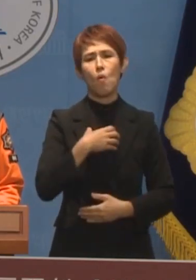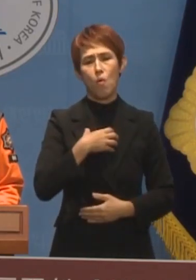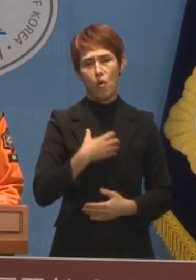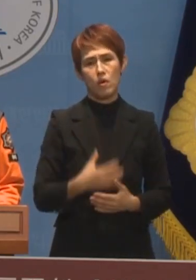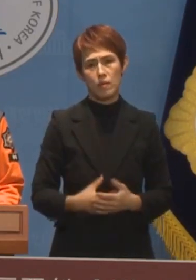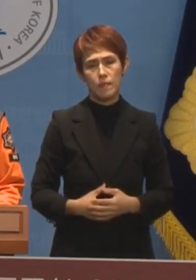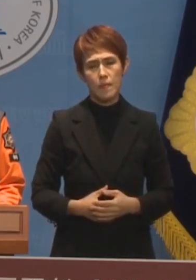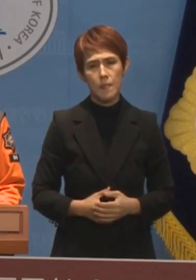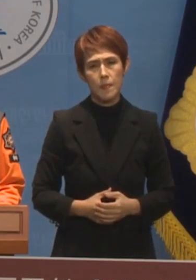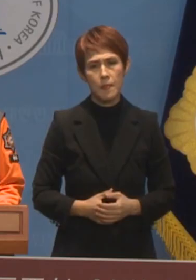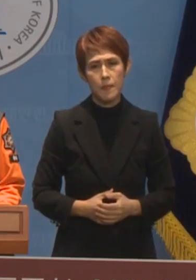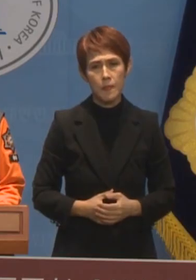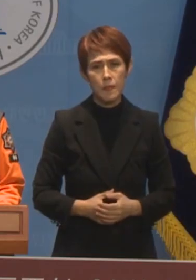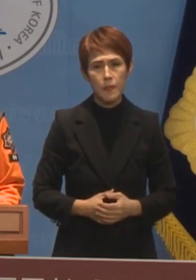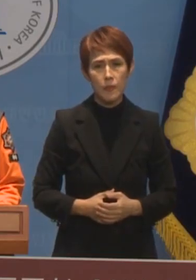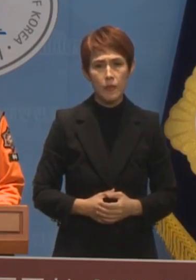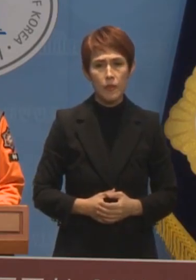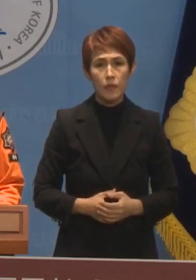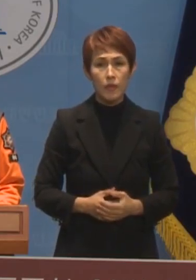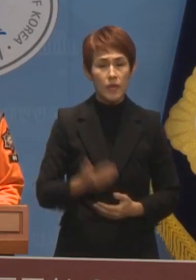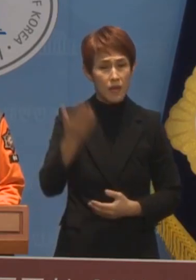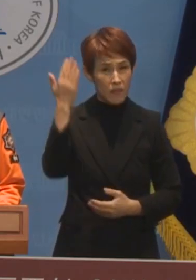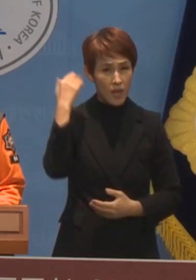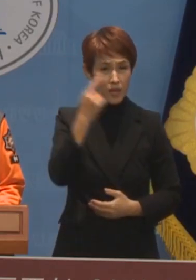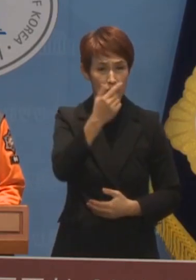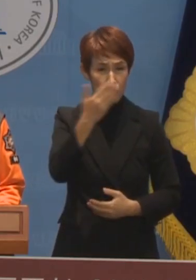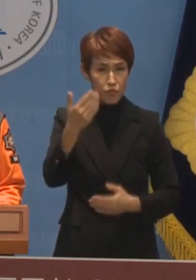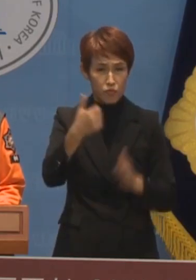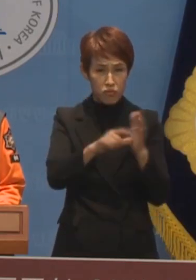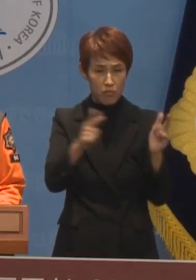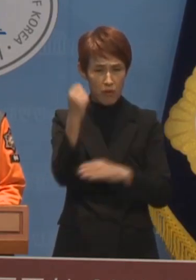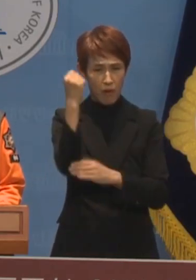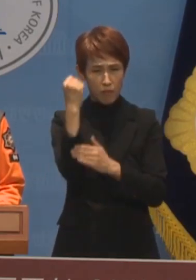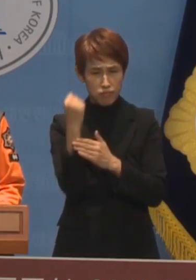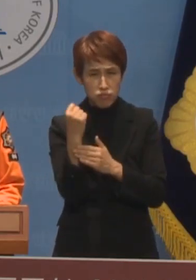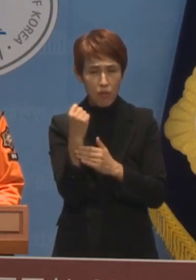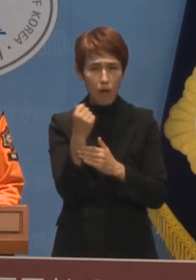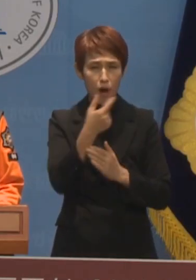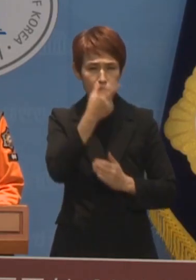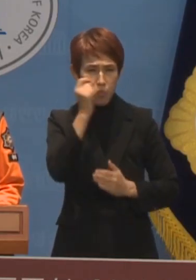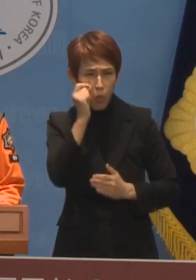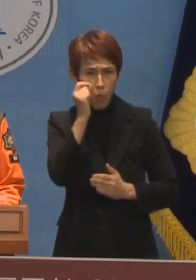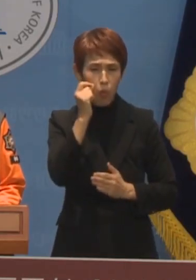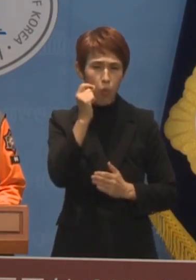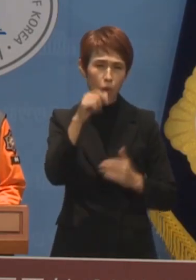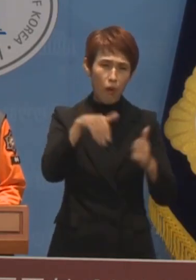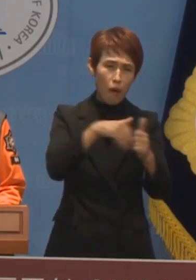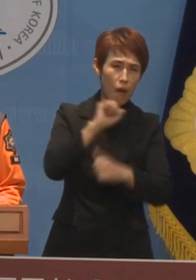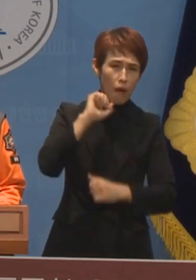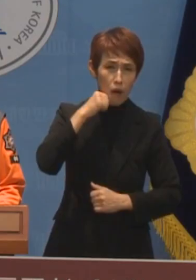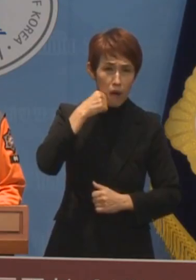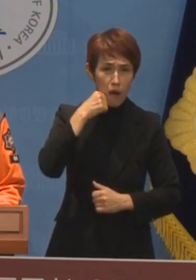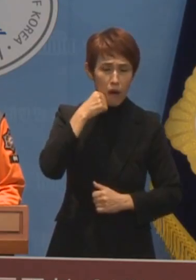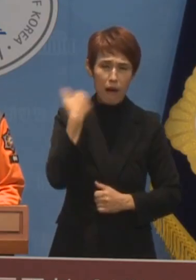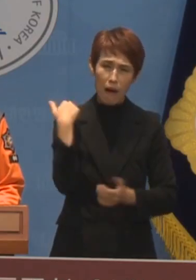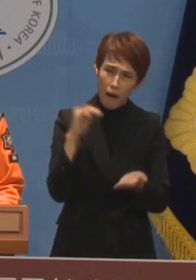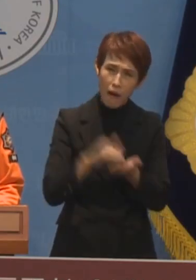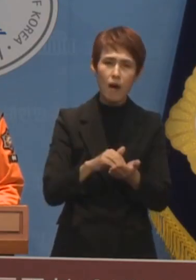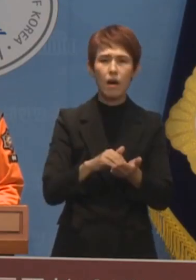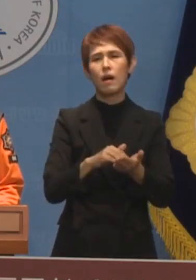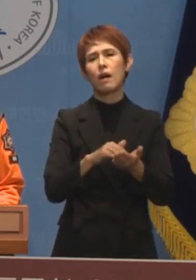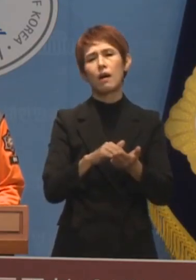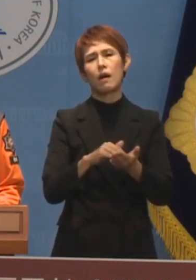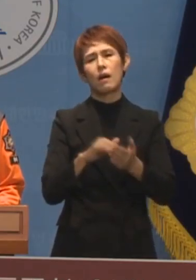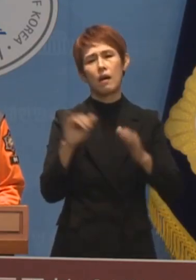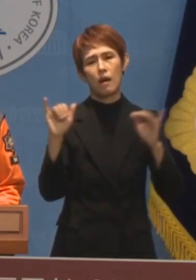큽니다. 이는 과거 소방 장비가 노후되고 부족했던 열악한 소방 현장으로 다시 돌아갈